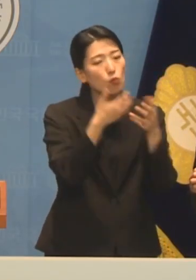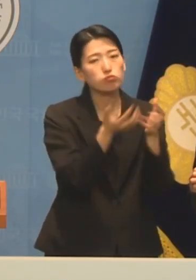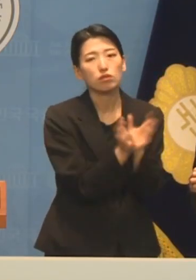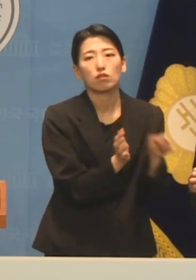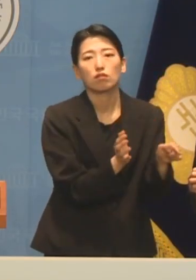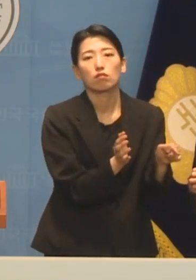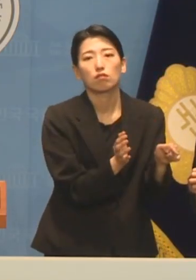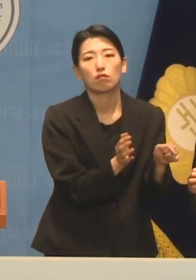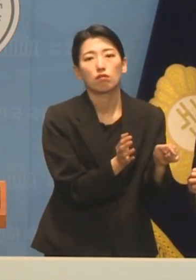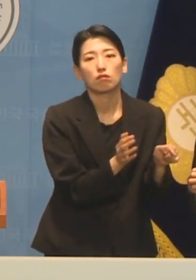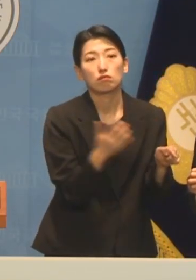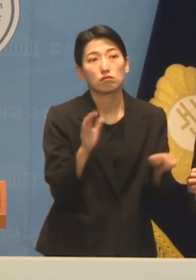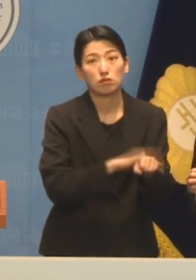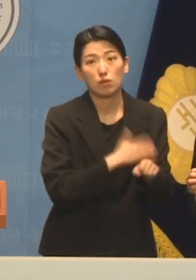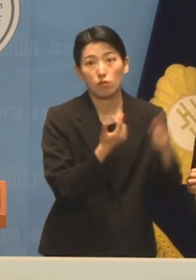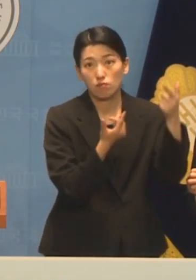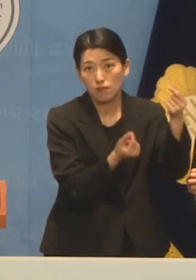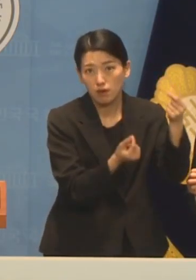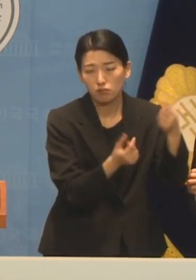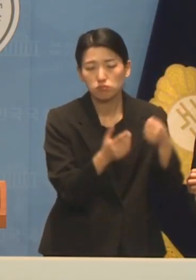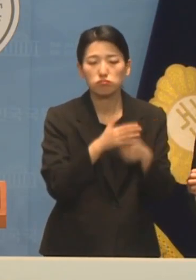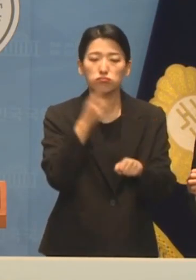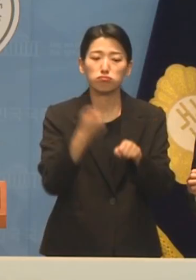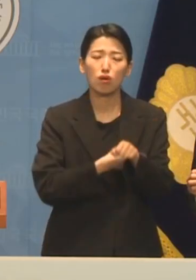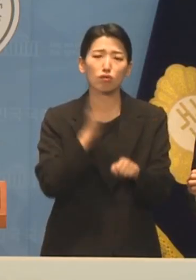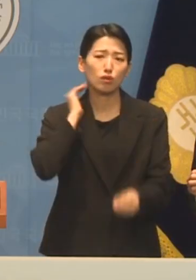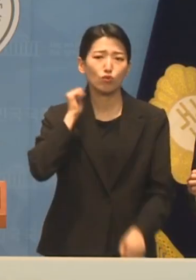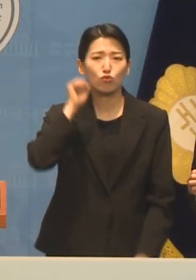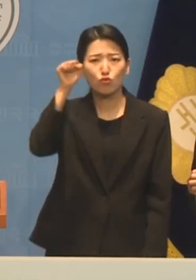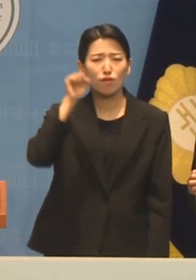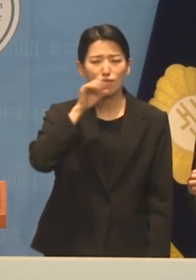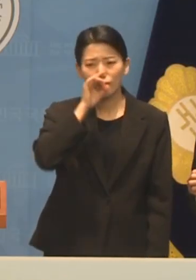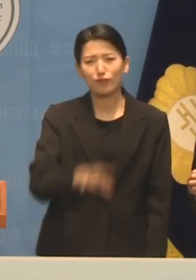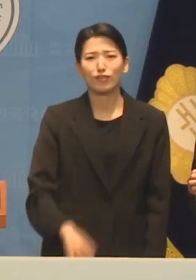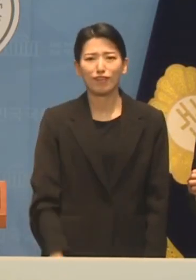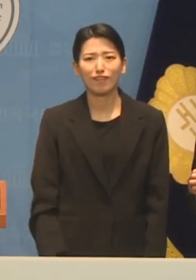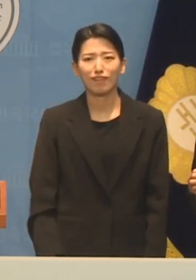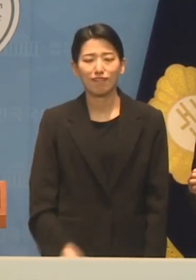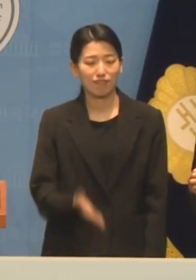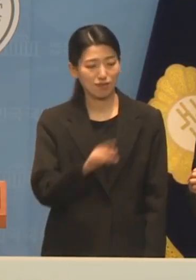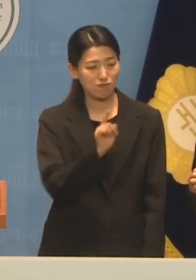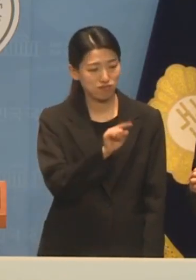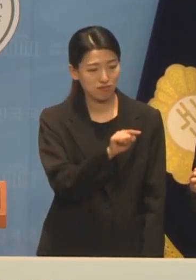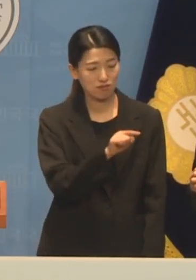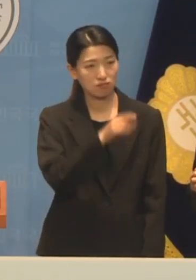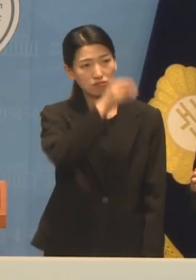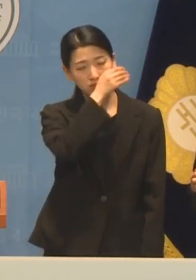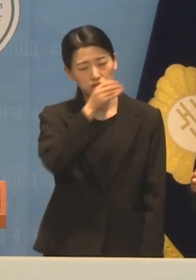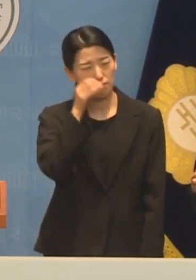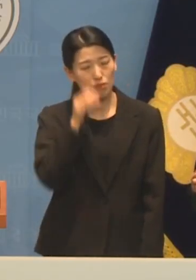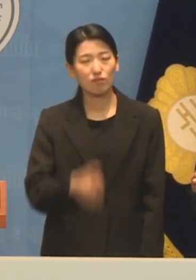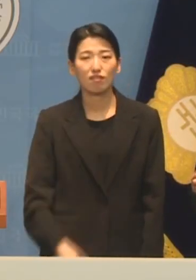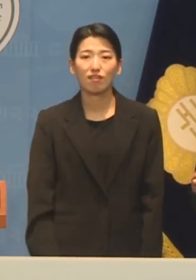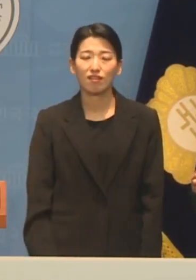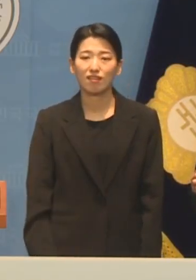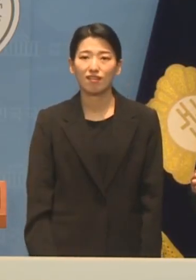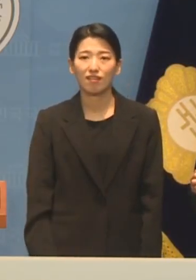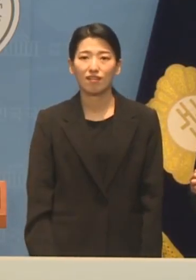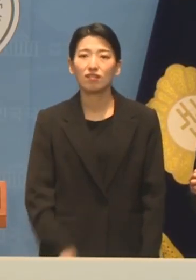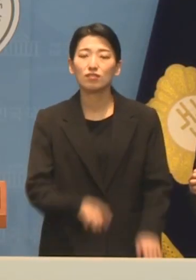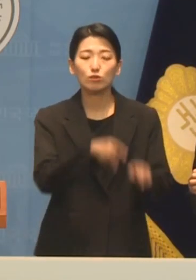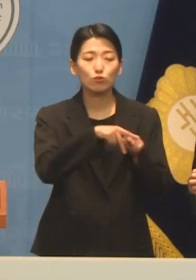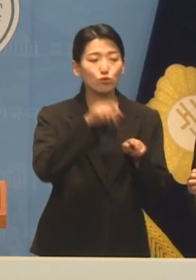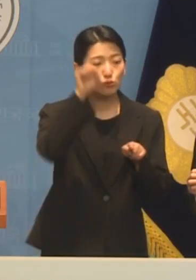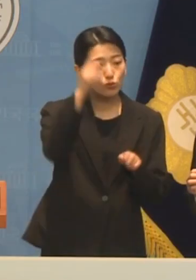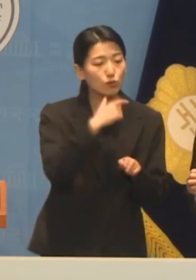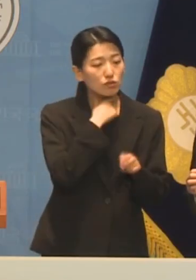것이 상식입니다. 지금 국민의힘 후보자 몇 명을 한번 보십시오. 내란 수개를 앞장서